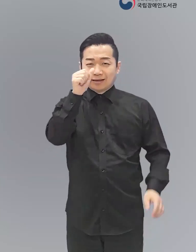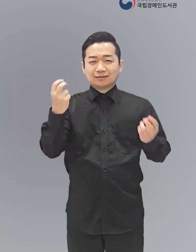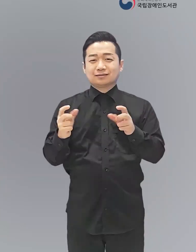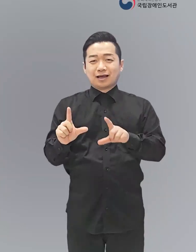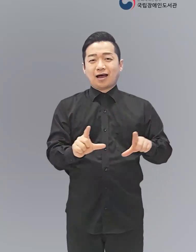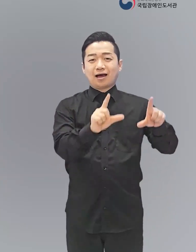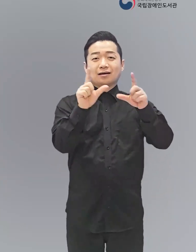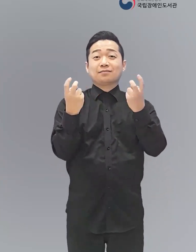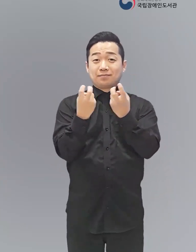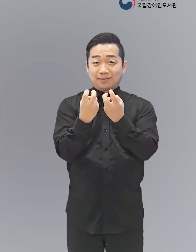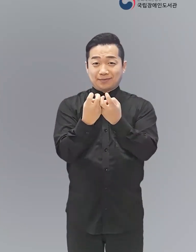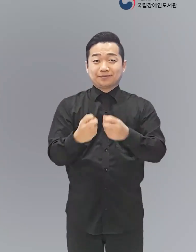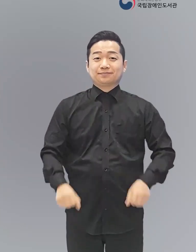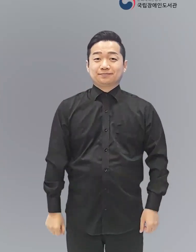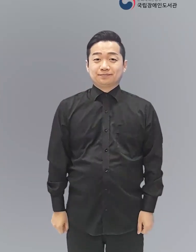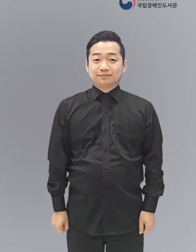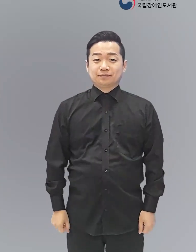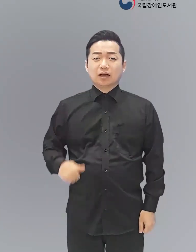인생으로 나아가는 법.